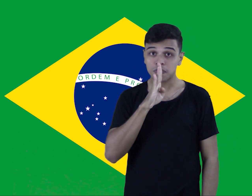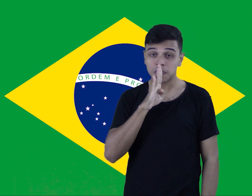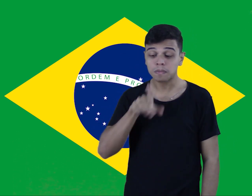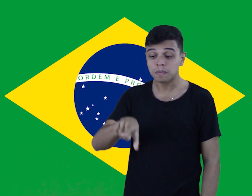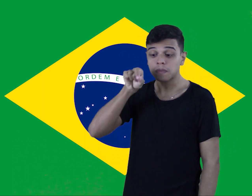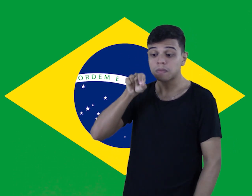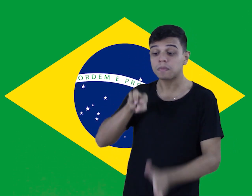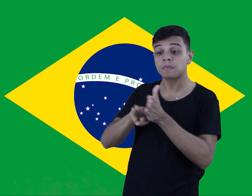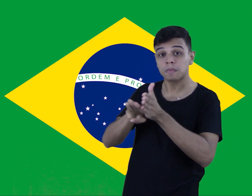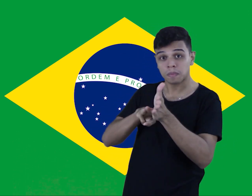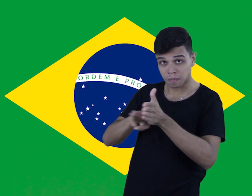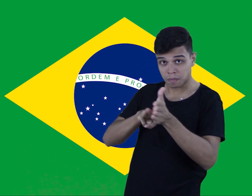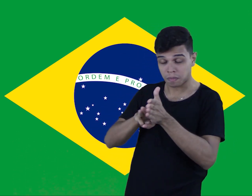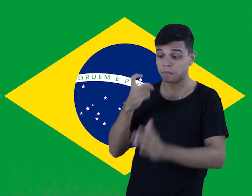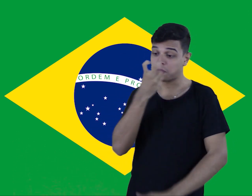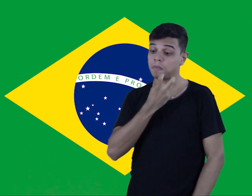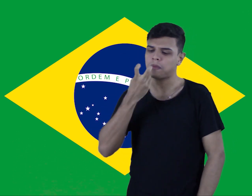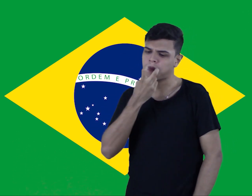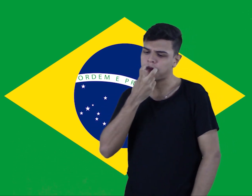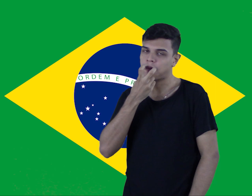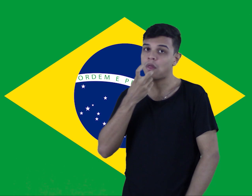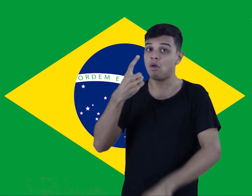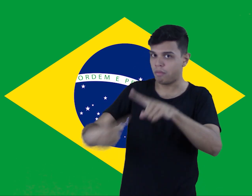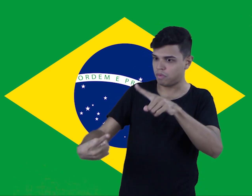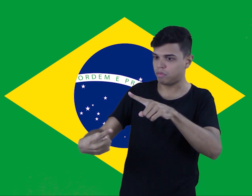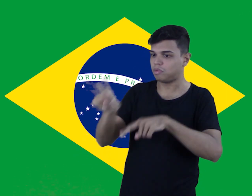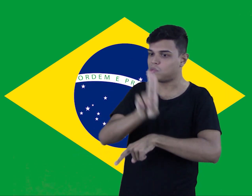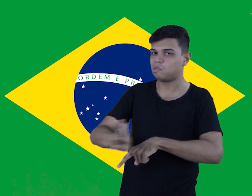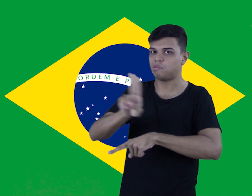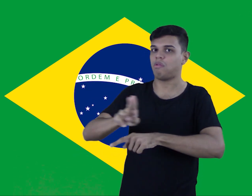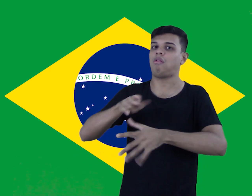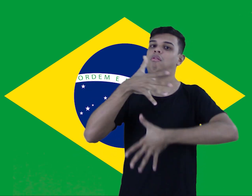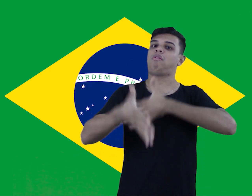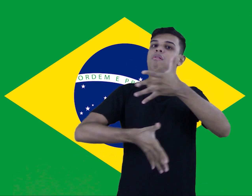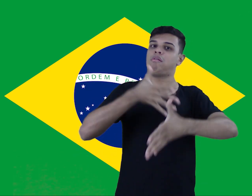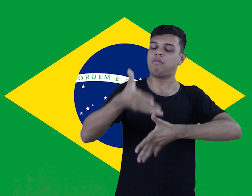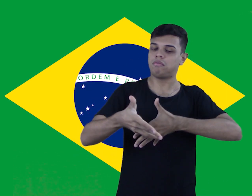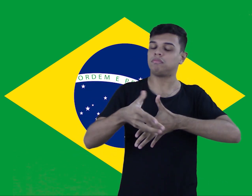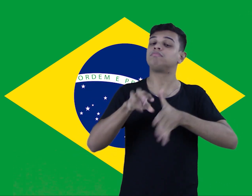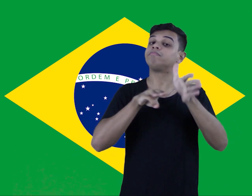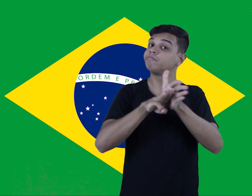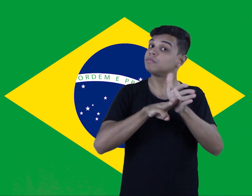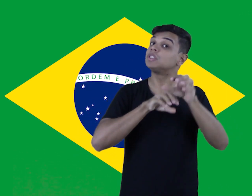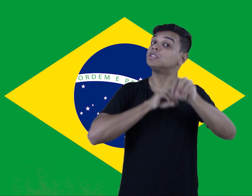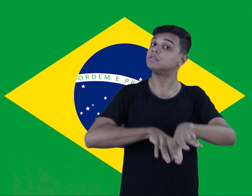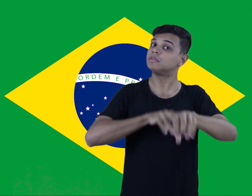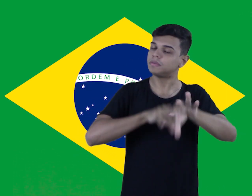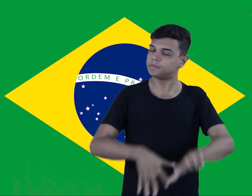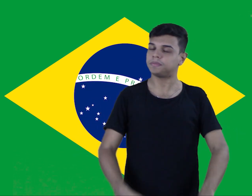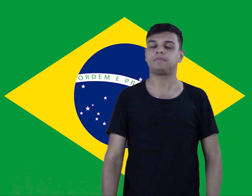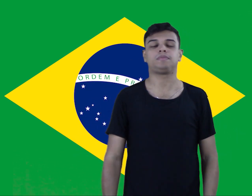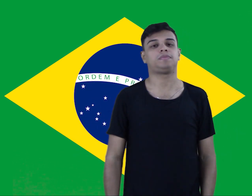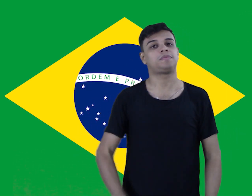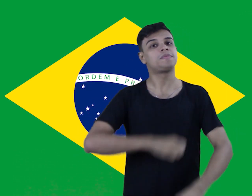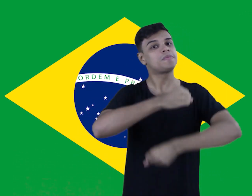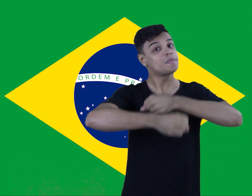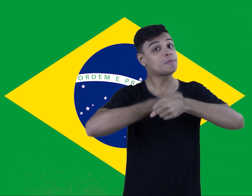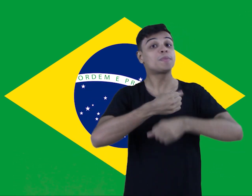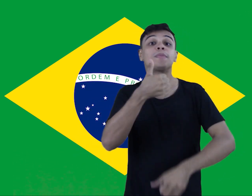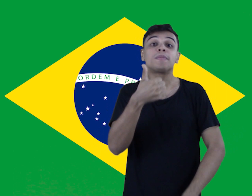o método oralista, que proibia o uso da língua de sinais como método de ensino. Em